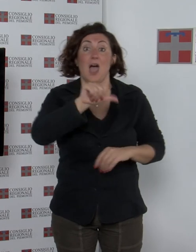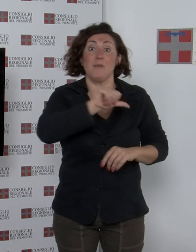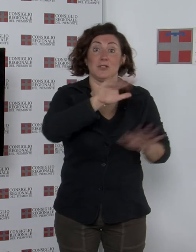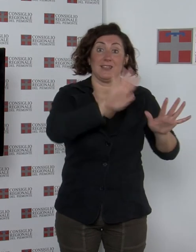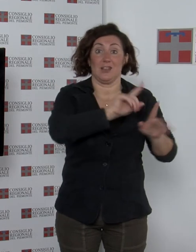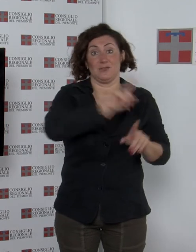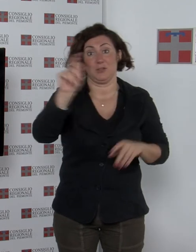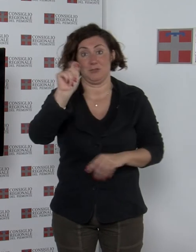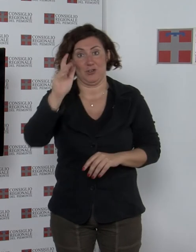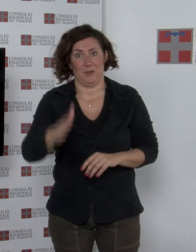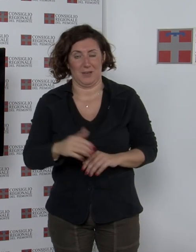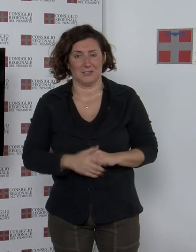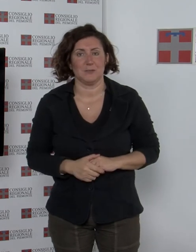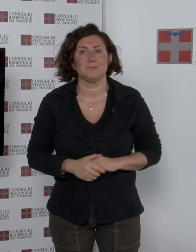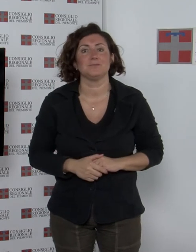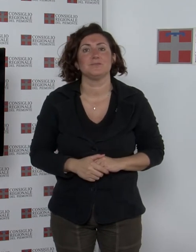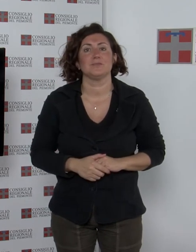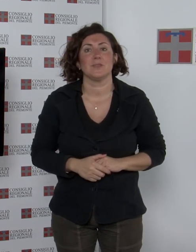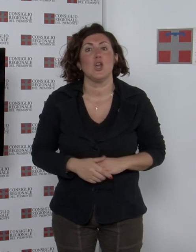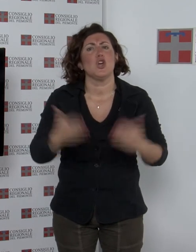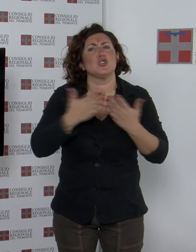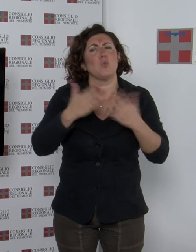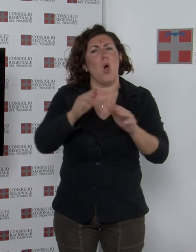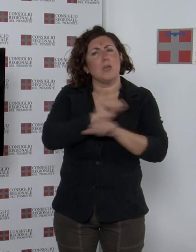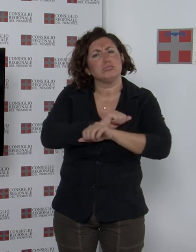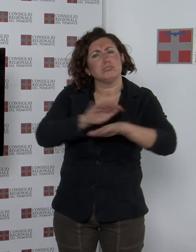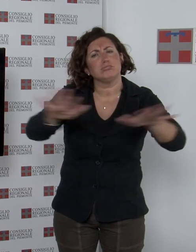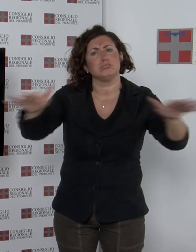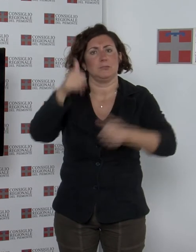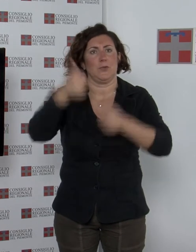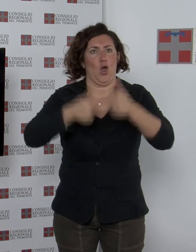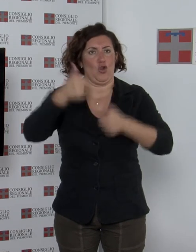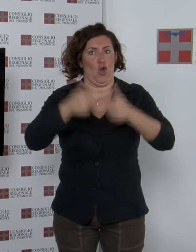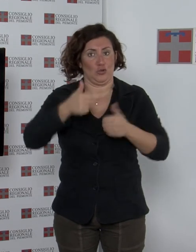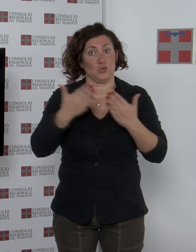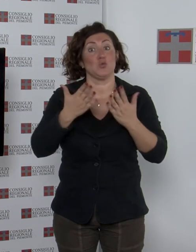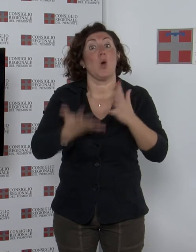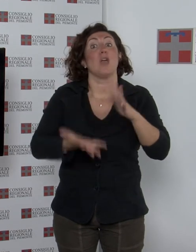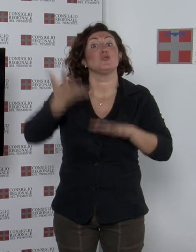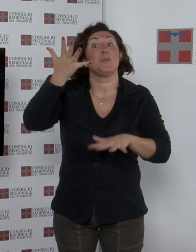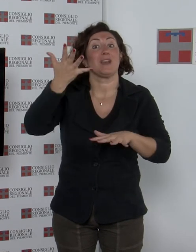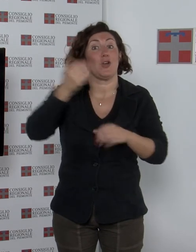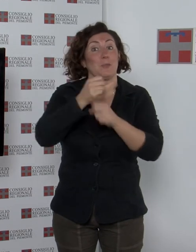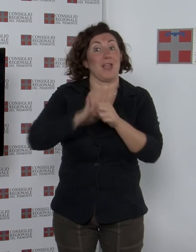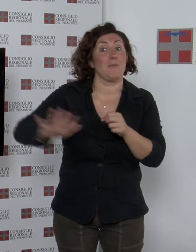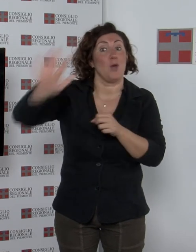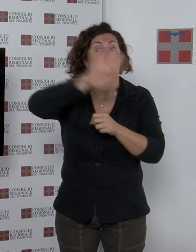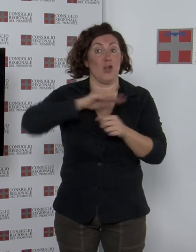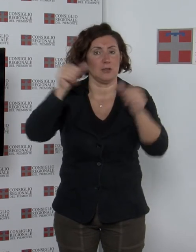101:30 concorso per le scuole è stato inviato alle scuole superiori del Piemonte il bando per l'edizione 2012-2013